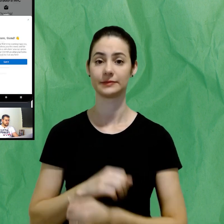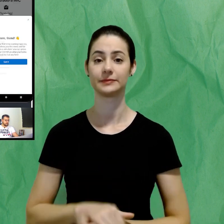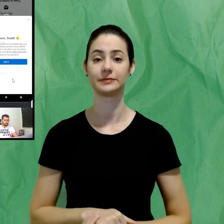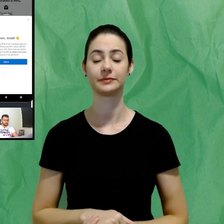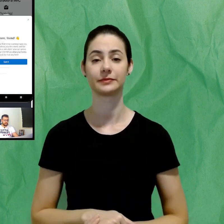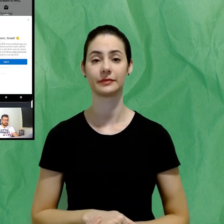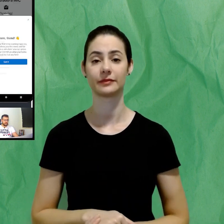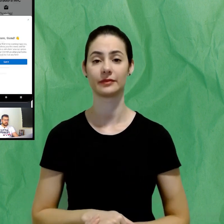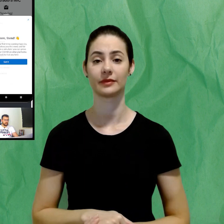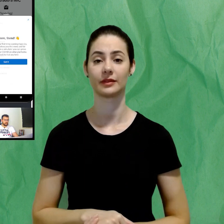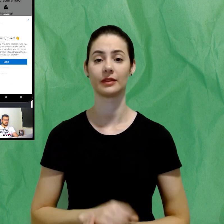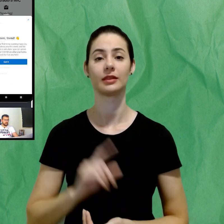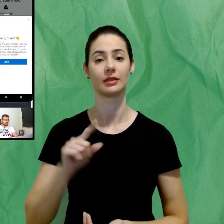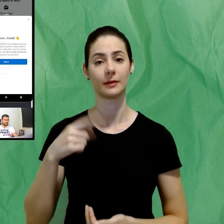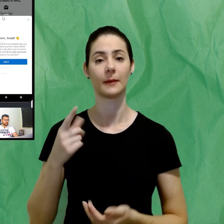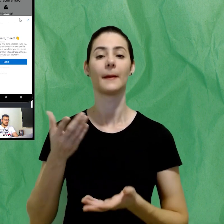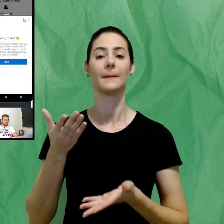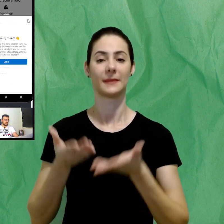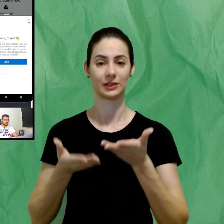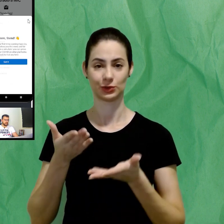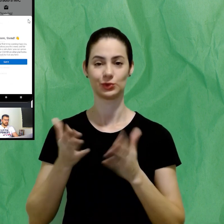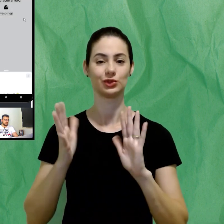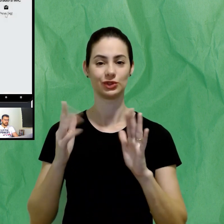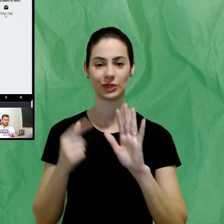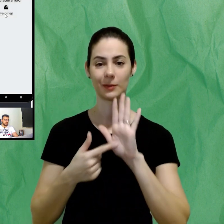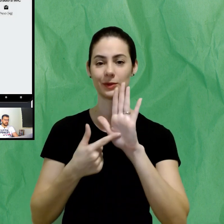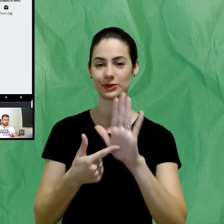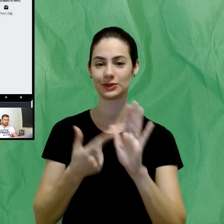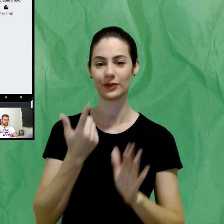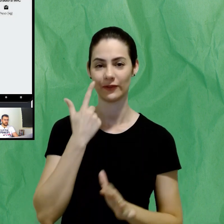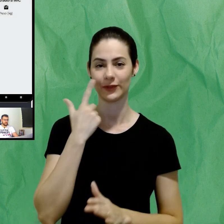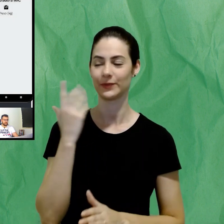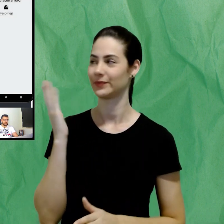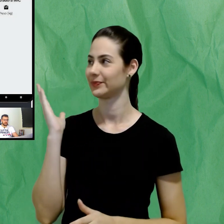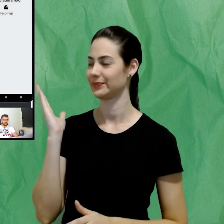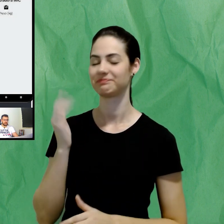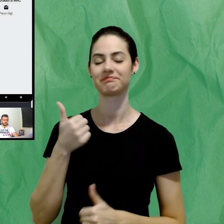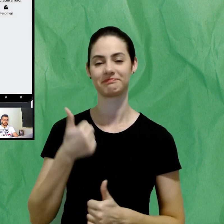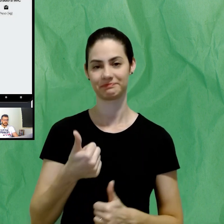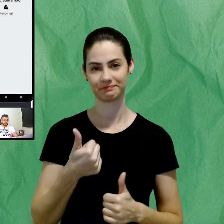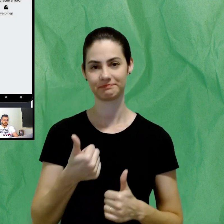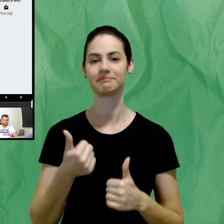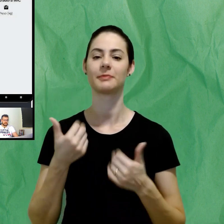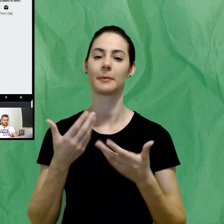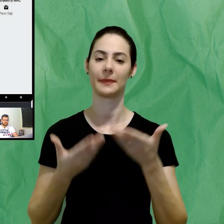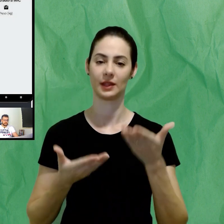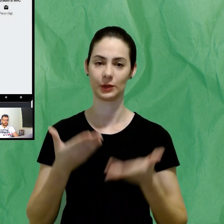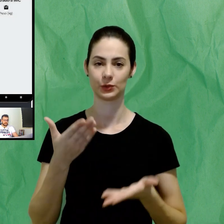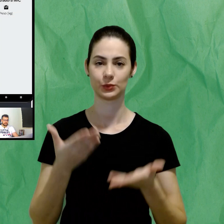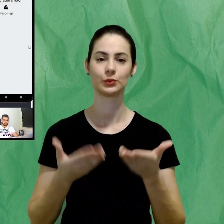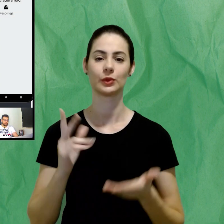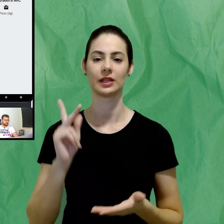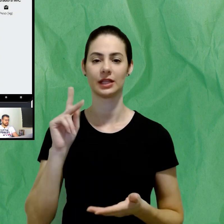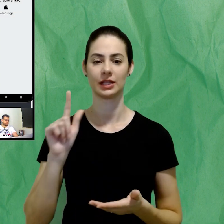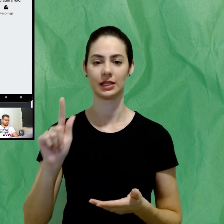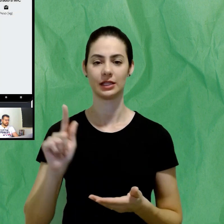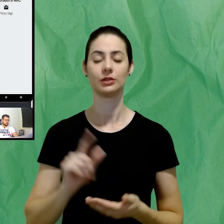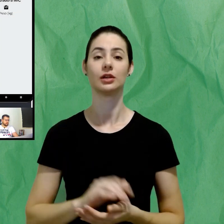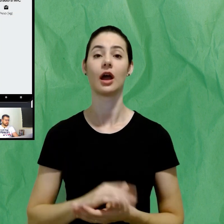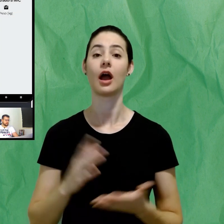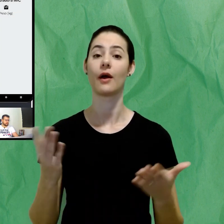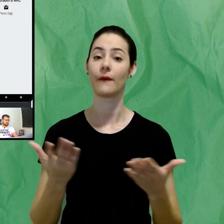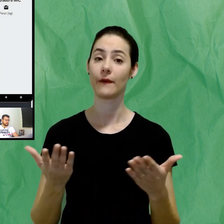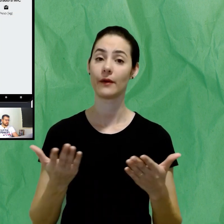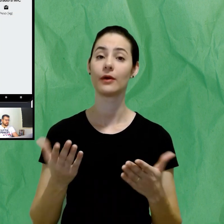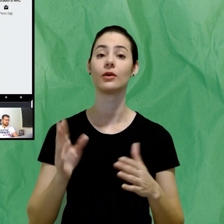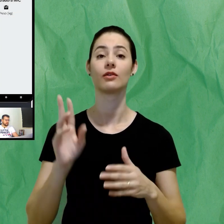E depois do peso, lá já apareceu lá, né? Peso, quilo. Beleza. Depois que a gente coloca aqui o peso, está na hora da